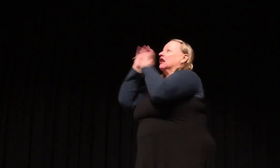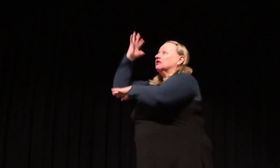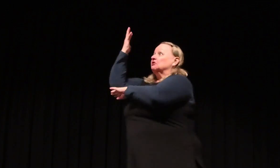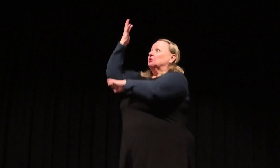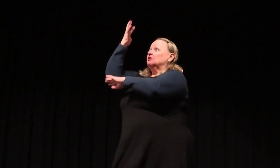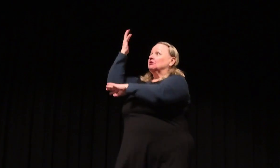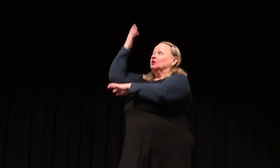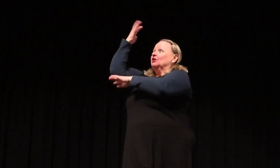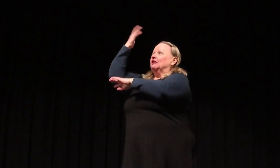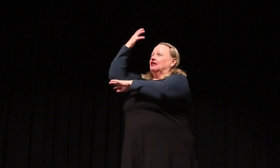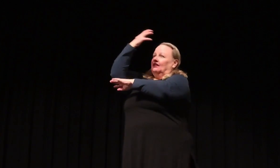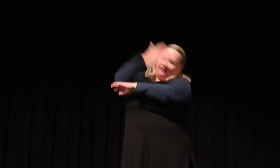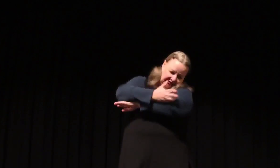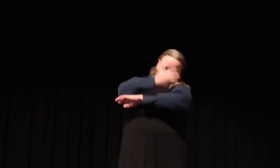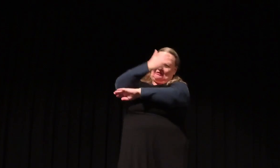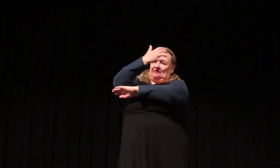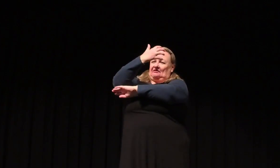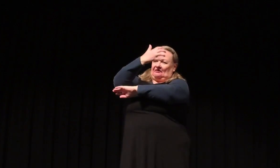Timber!